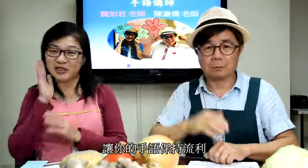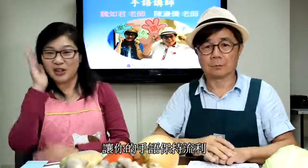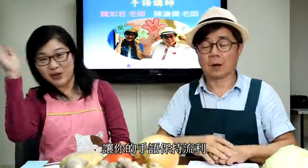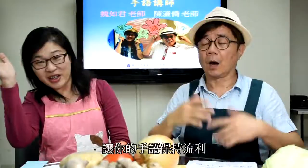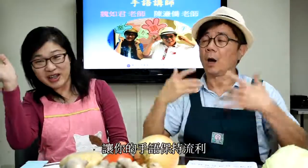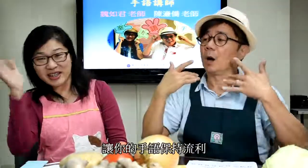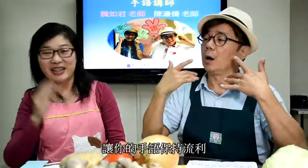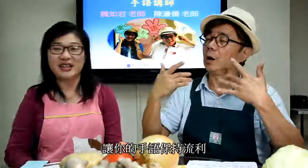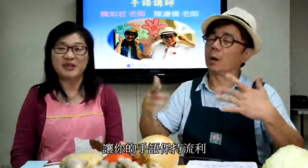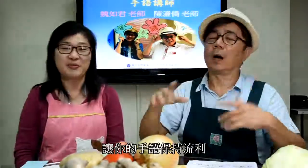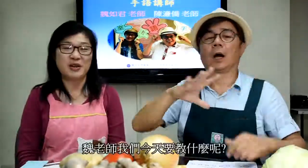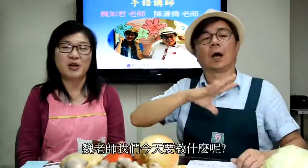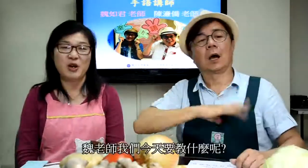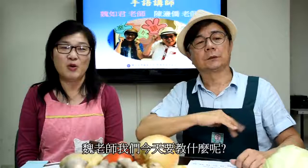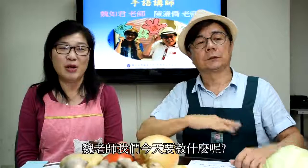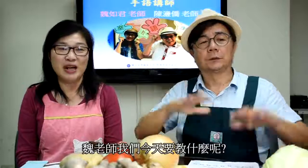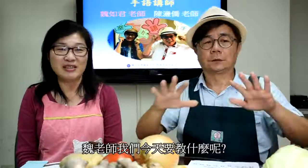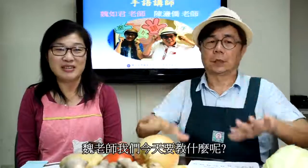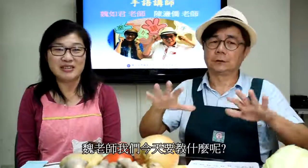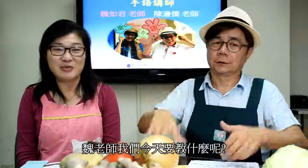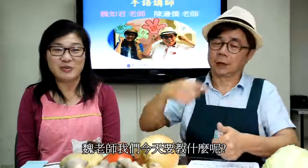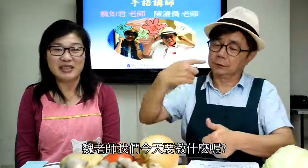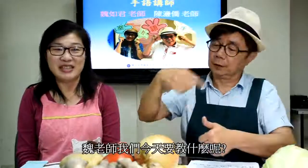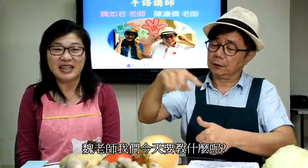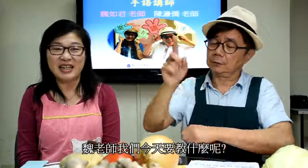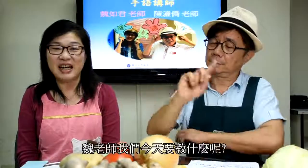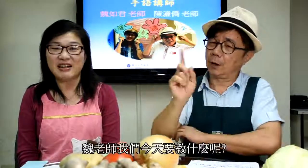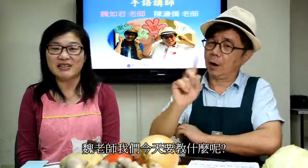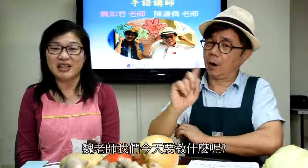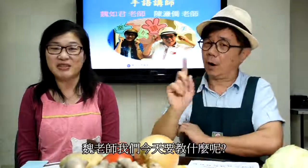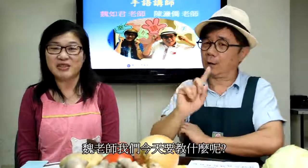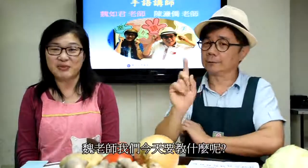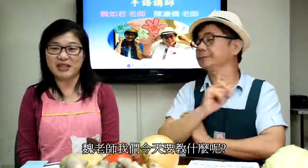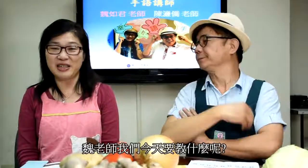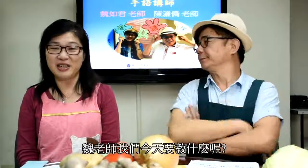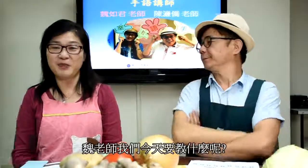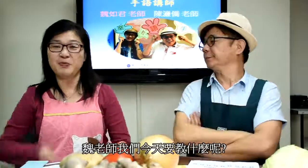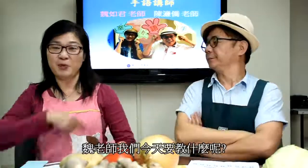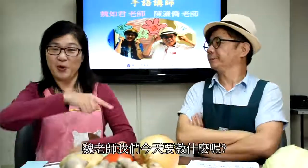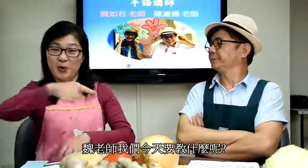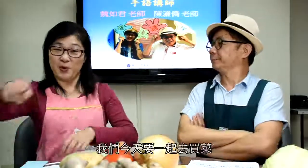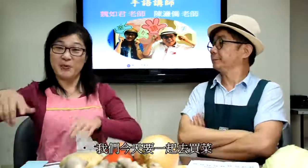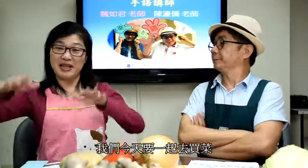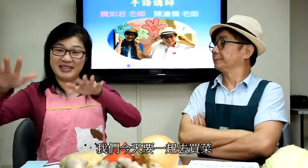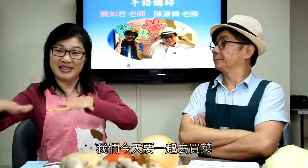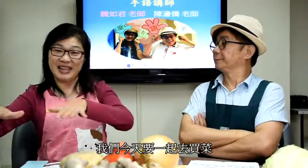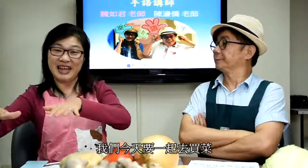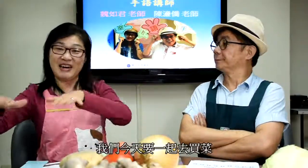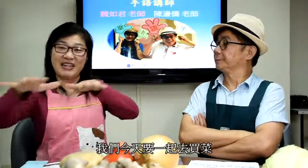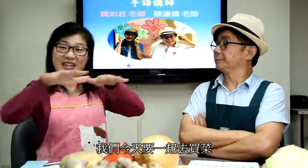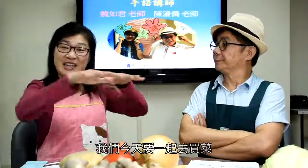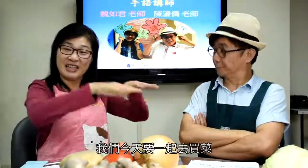利。魏老师，我们今天要教什么呢？我们今天要一起